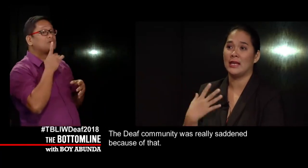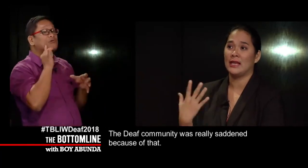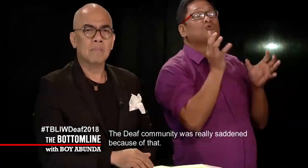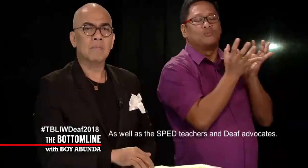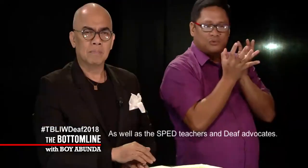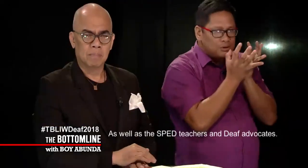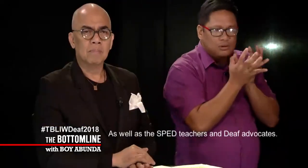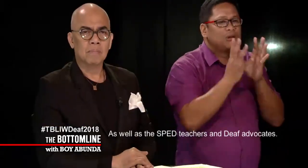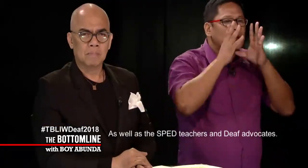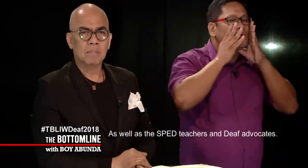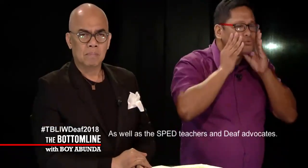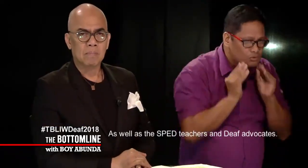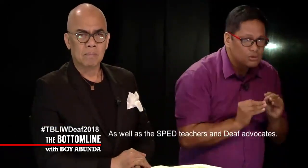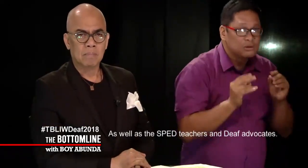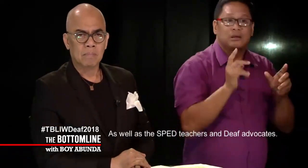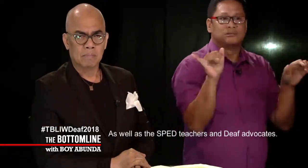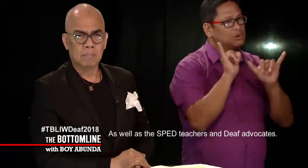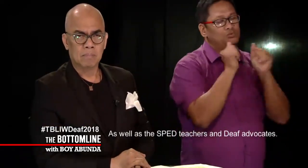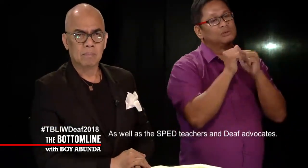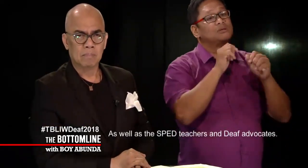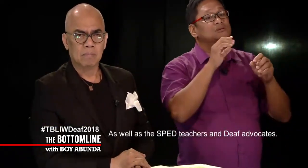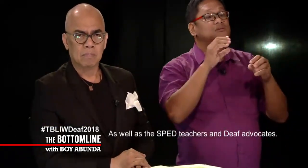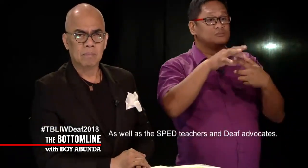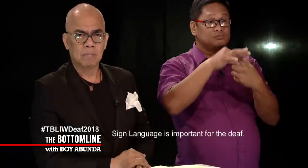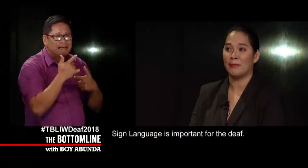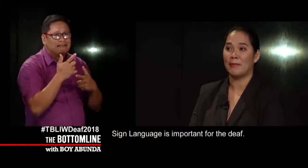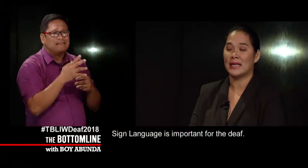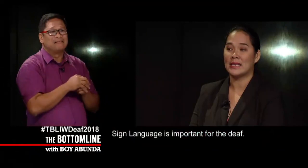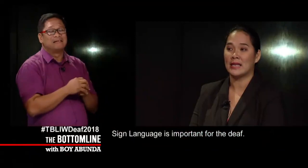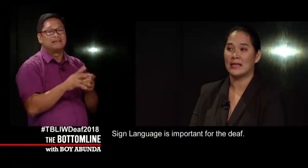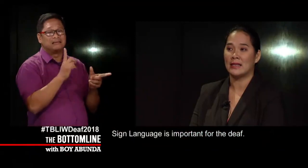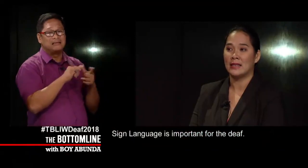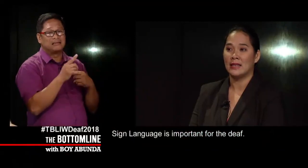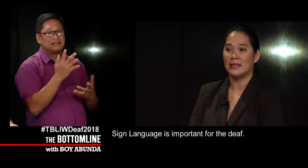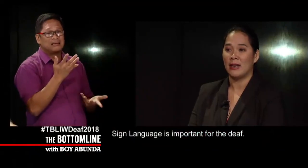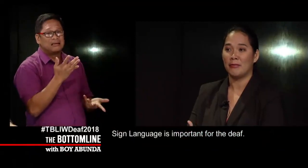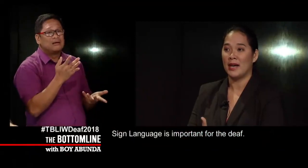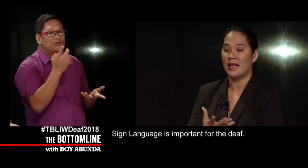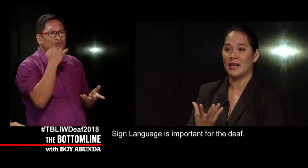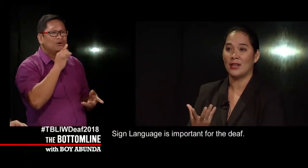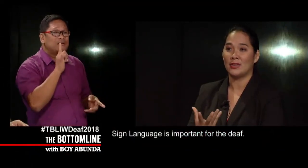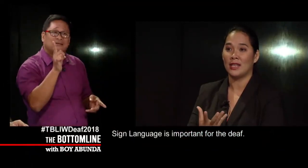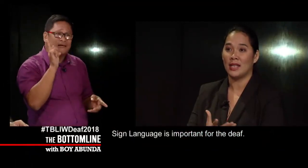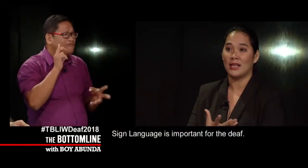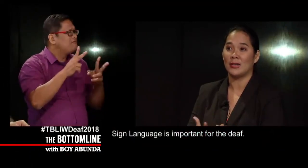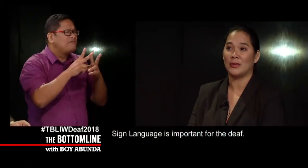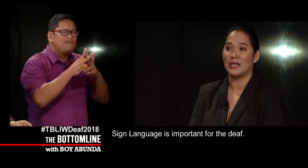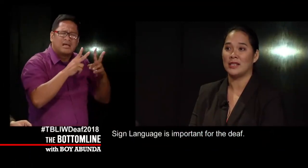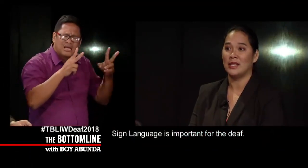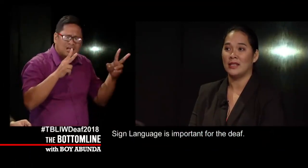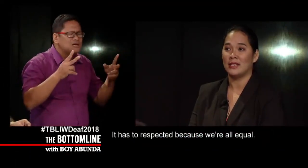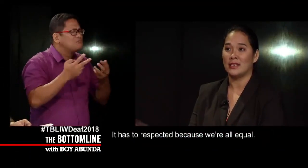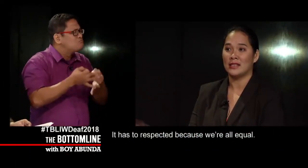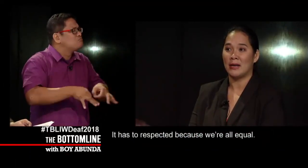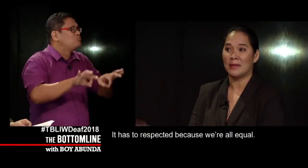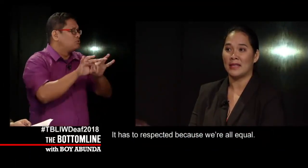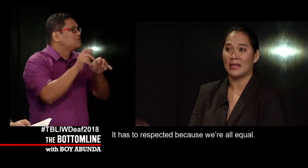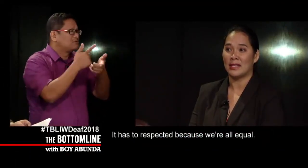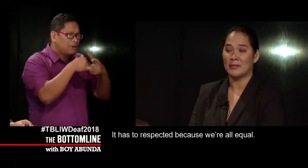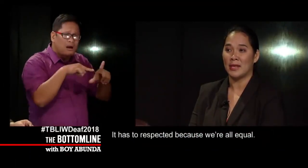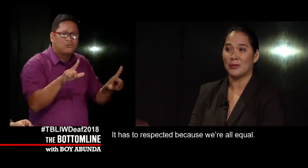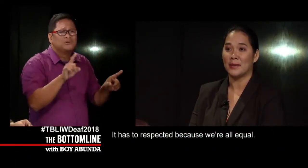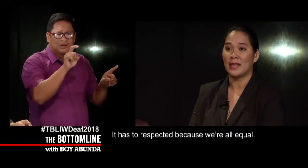community, kahit mga SPED teachers at saka mga deaf advocates. Para sa deaf, mahalaga yung kanilang language. Kasi